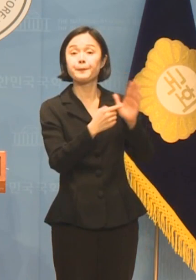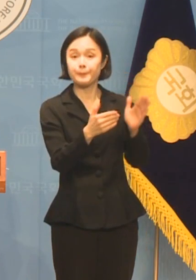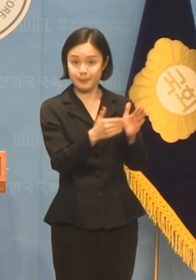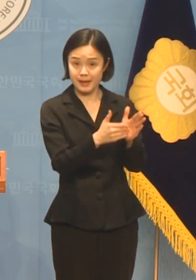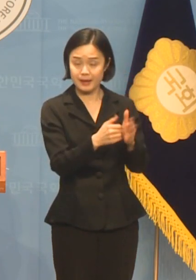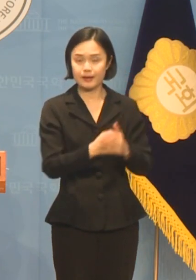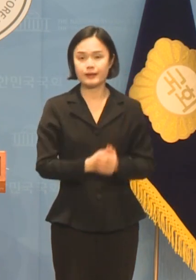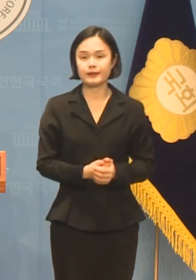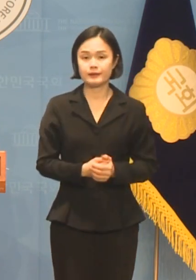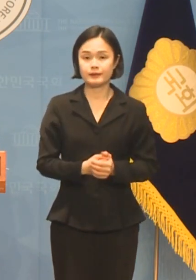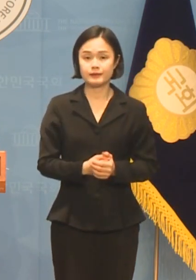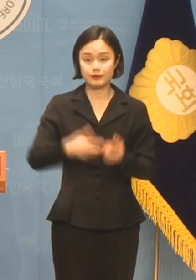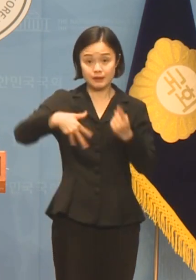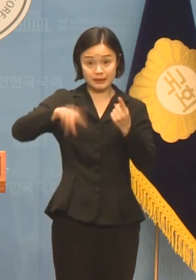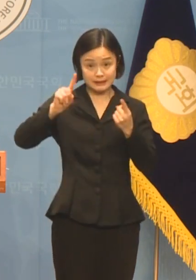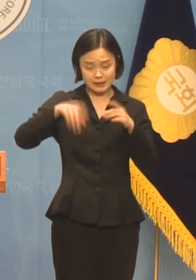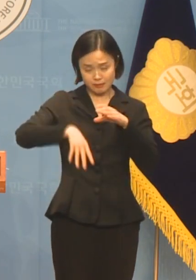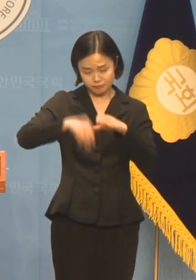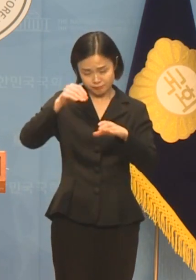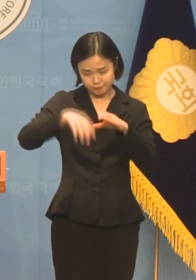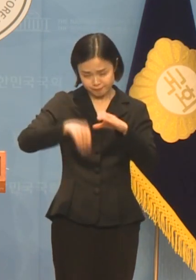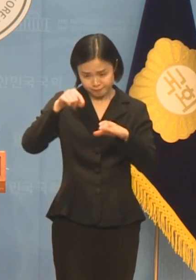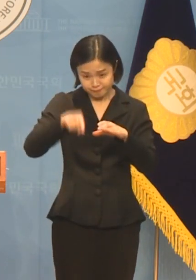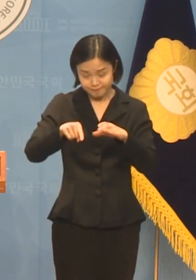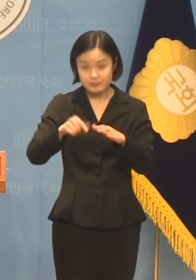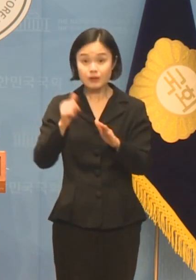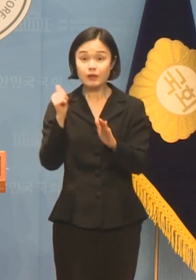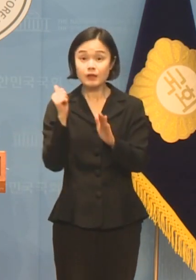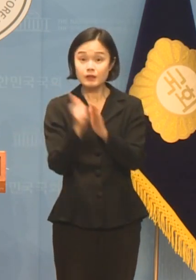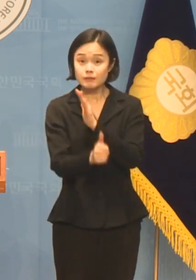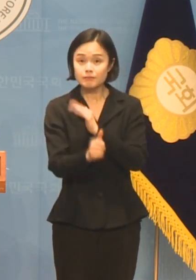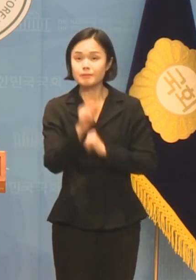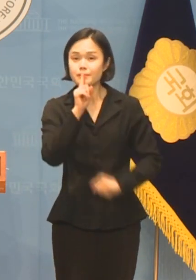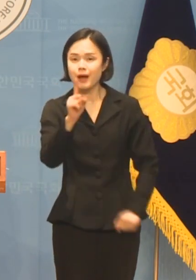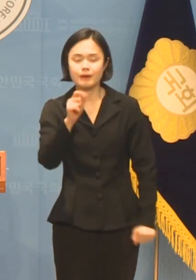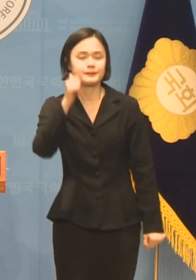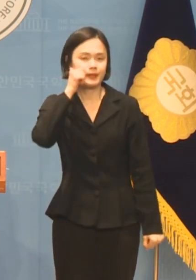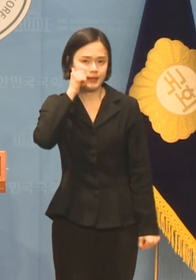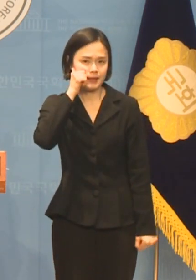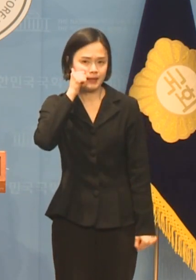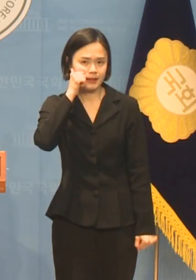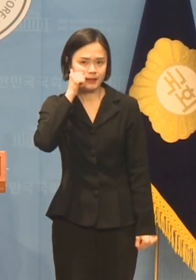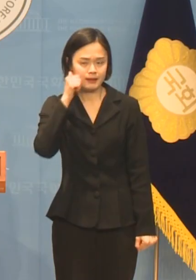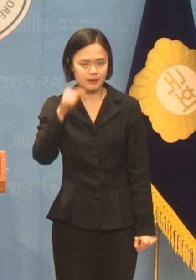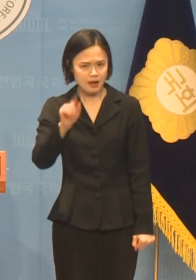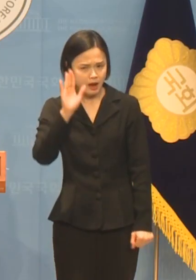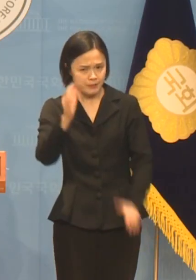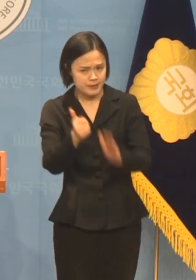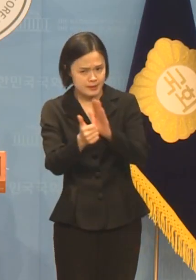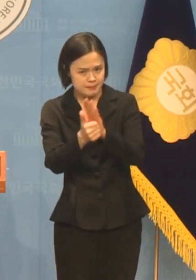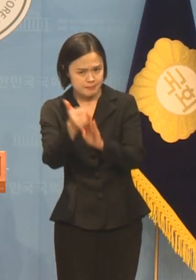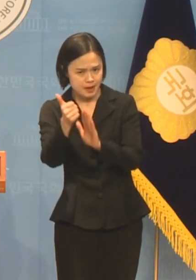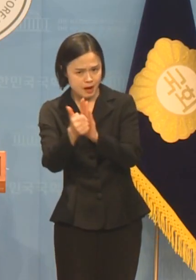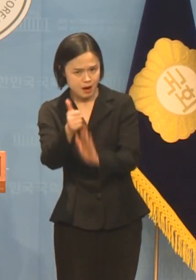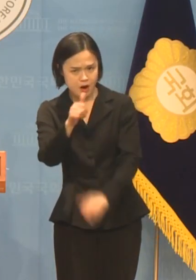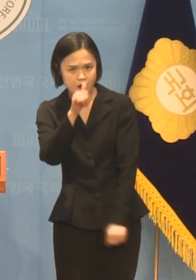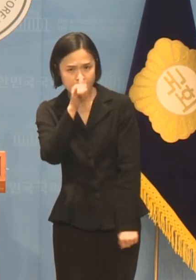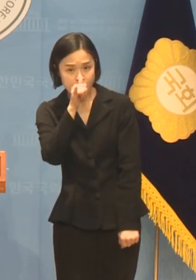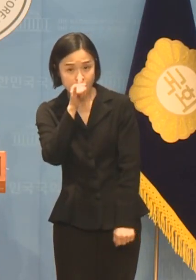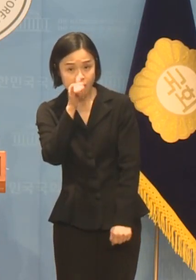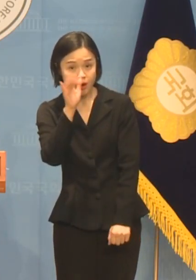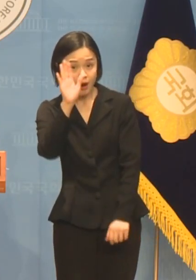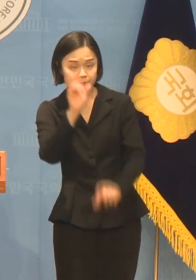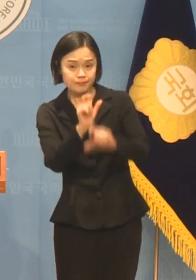단순히 실패로 단정될 수 없는 중요한 데이터이며 향후 탐사와 추가